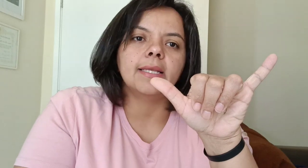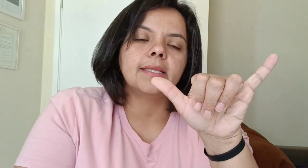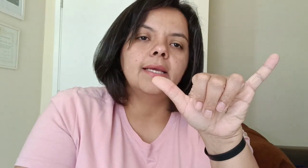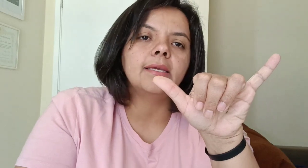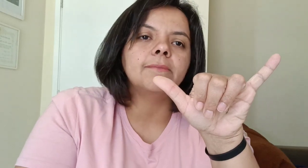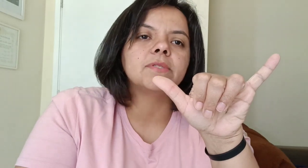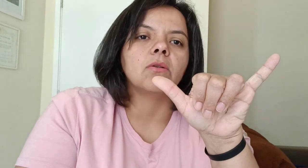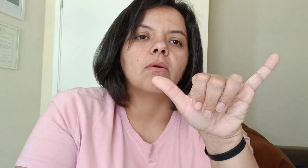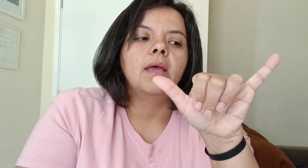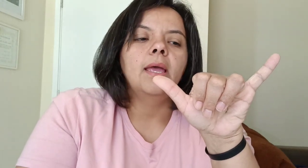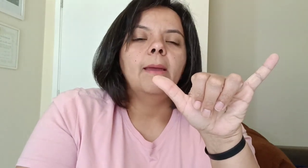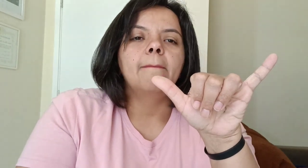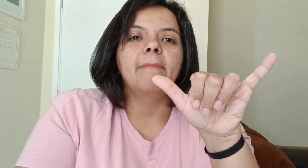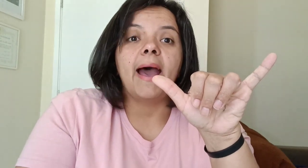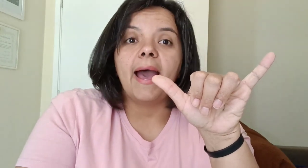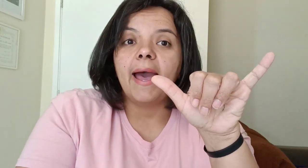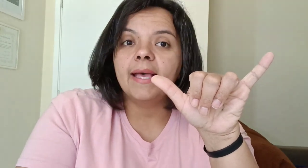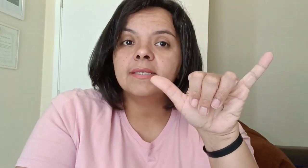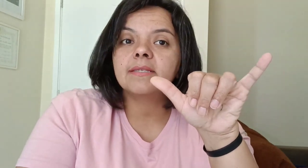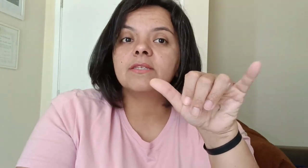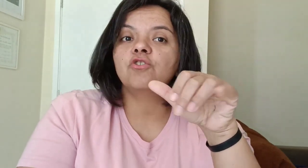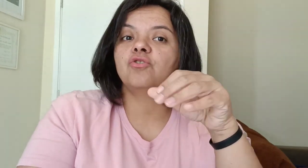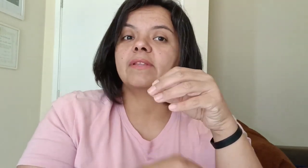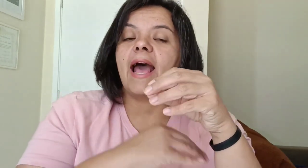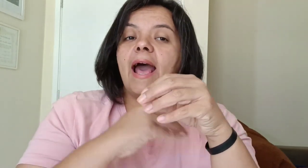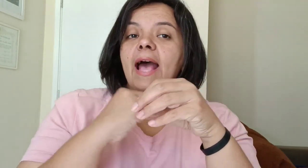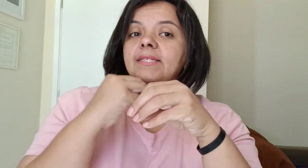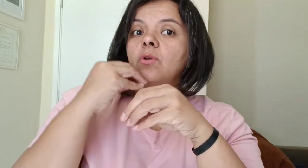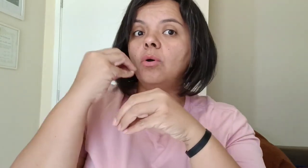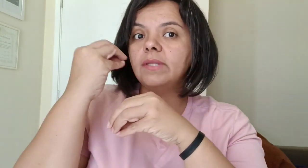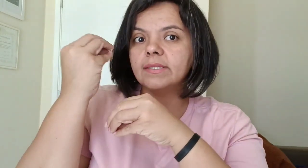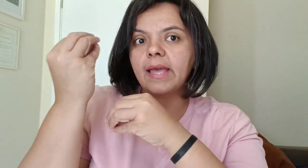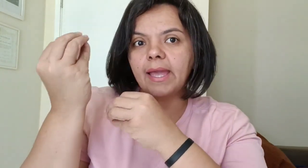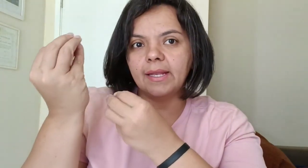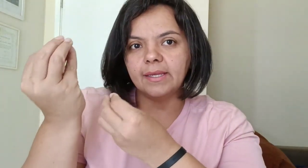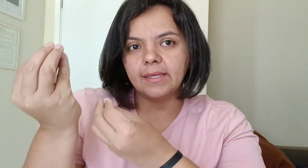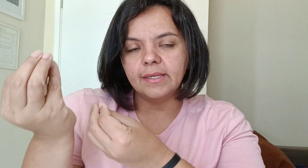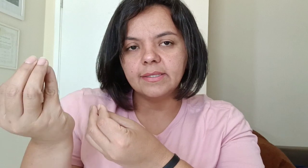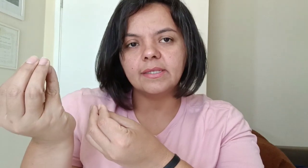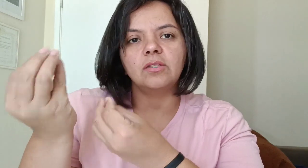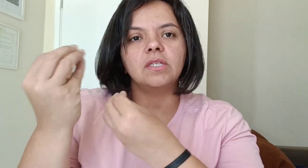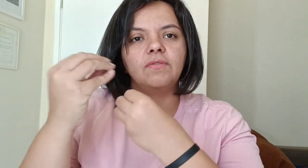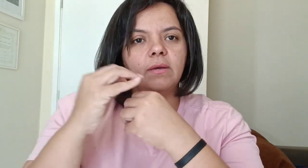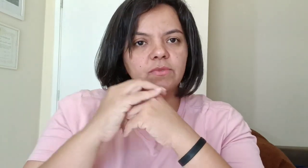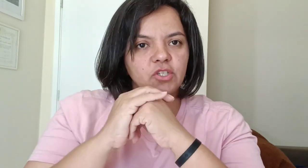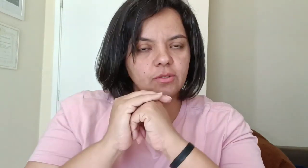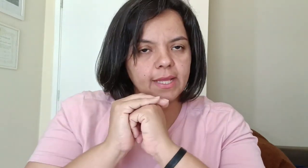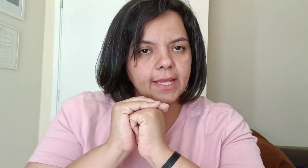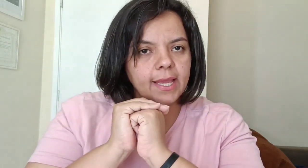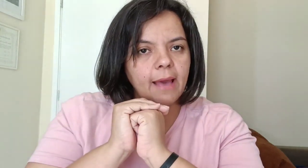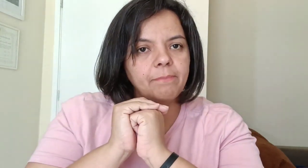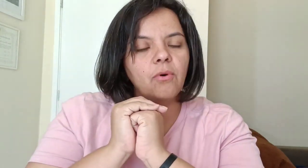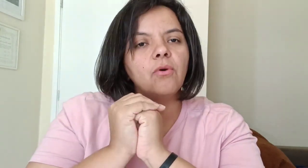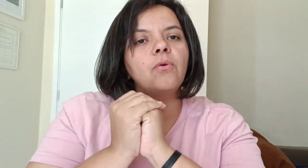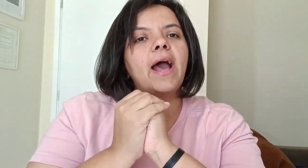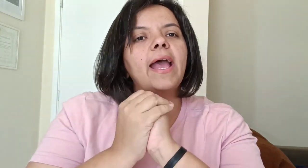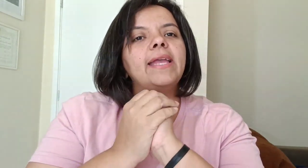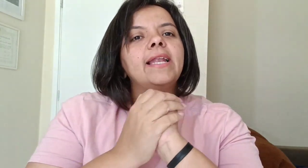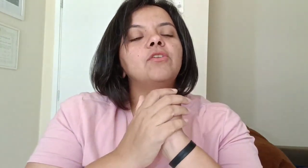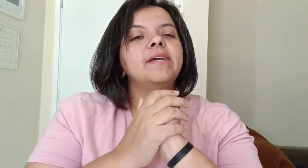letra Y. Mas, se eu juntar as outras regrinhas que nós vamos estudar daqui a pouco, aí ela não vai